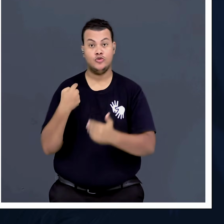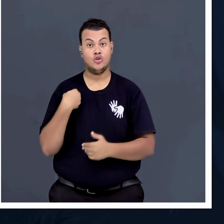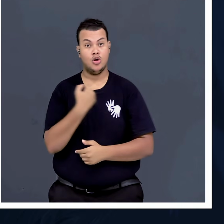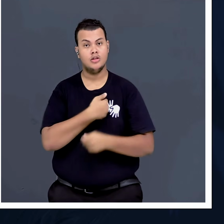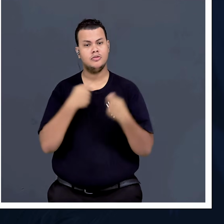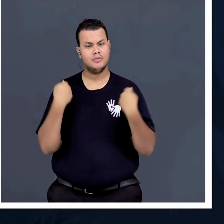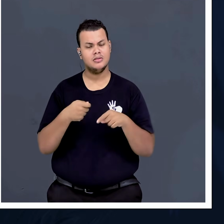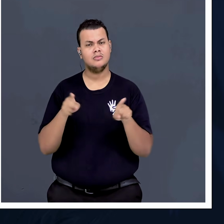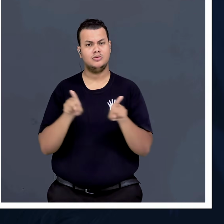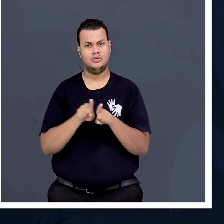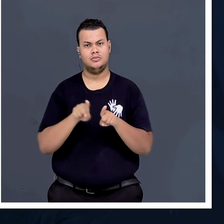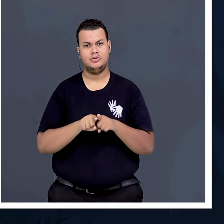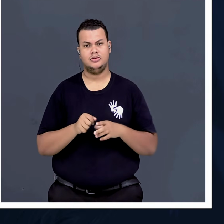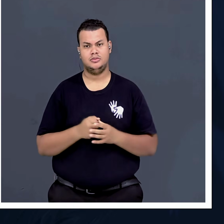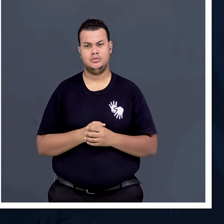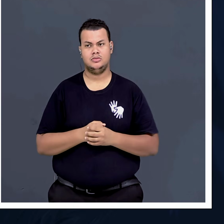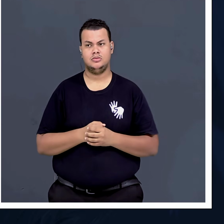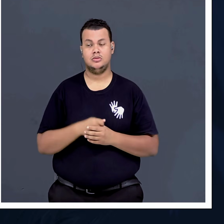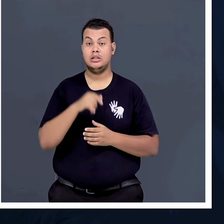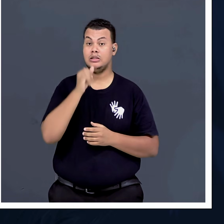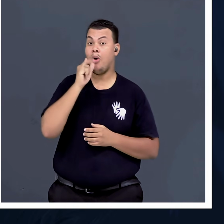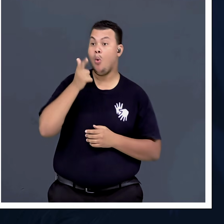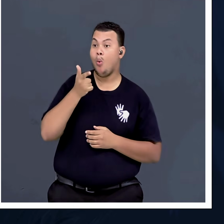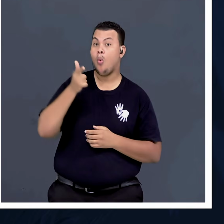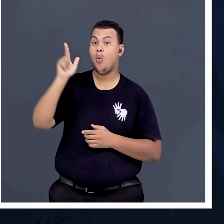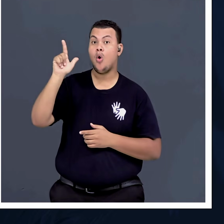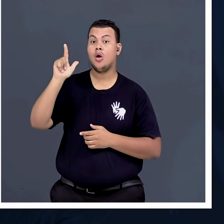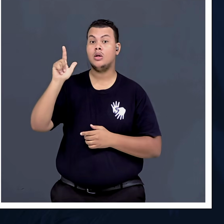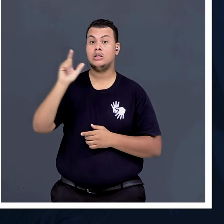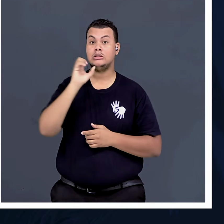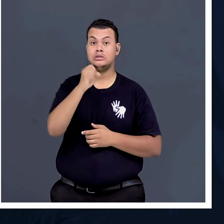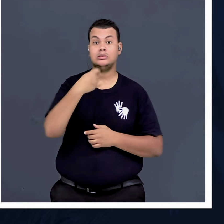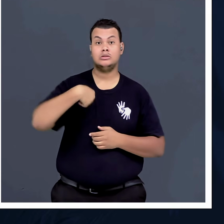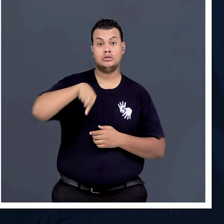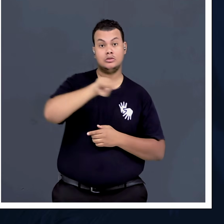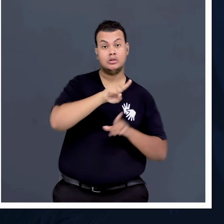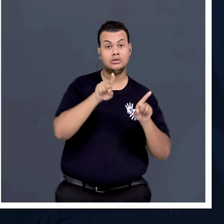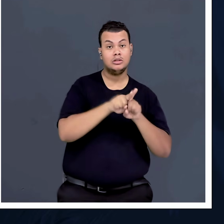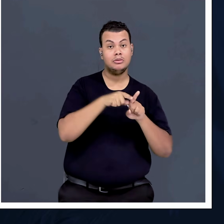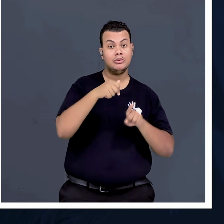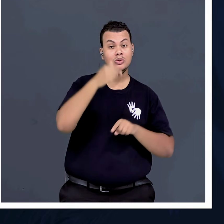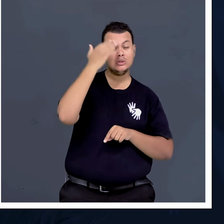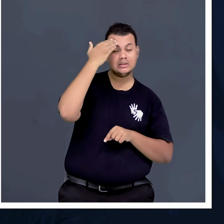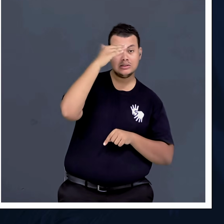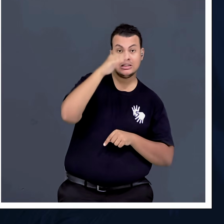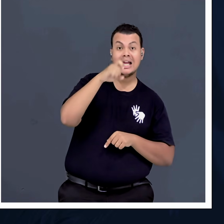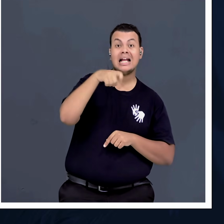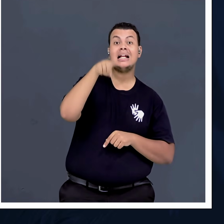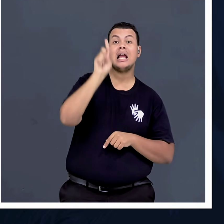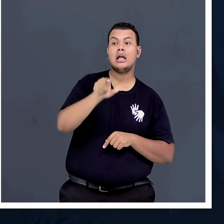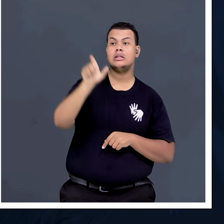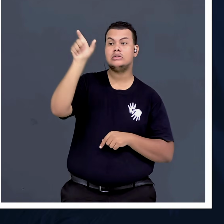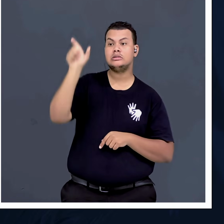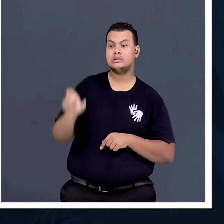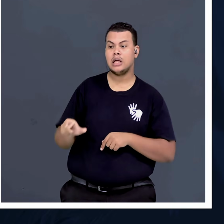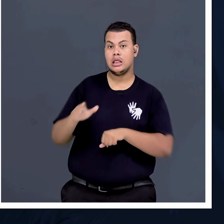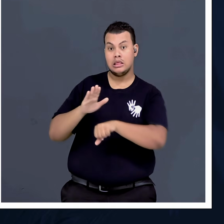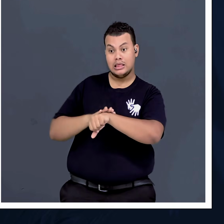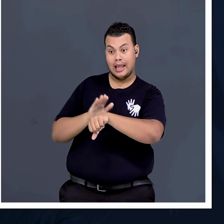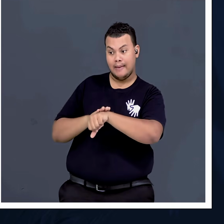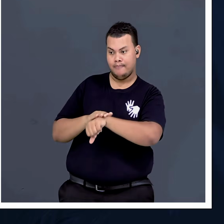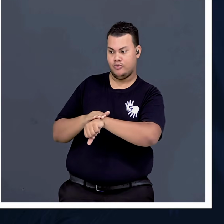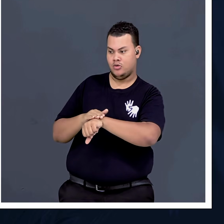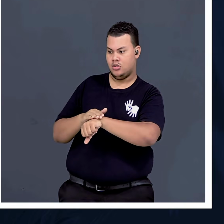precisamos ter também. E por outro lado, termos o discernimento de quem nós vamos investir o nosso